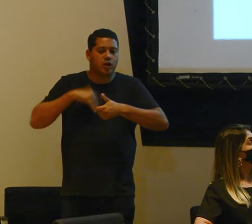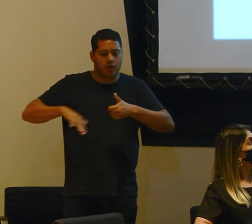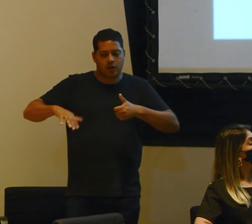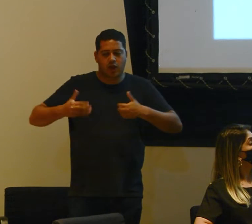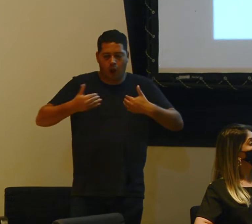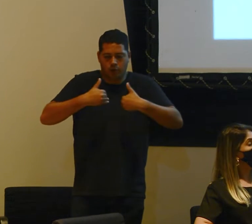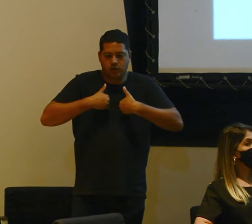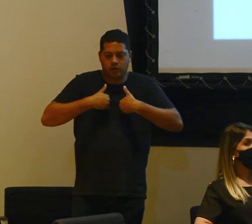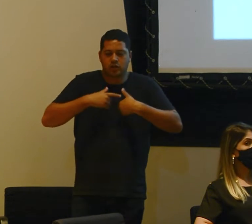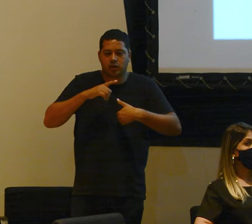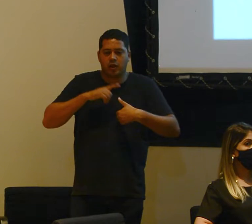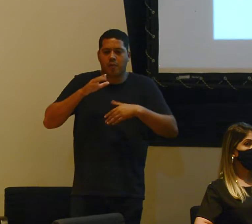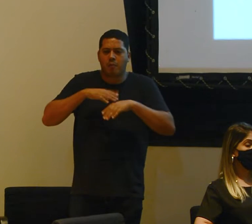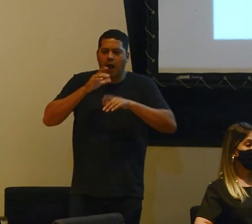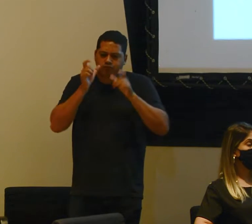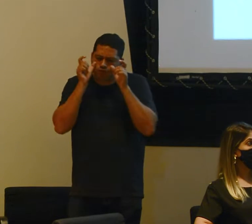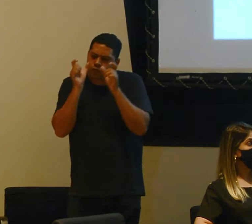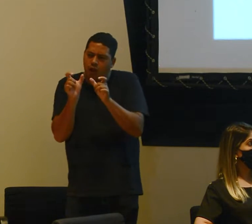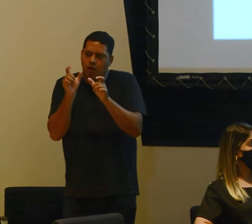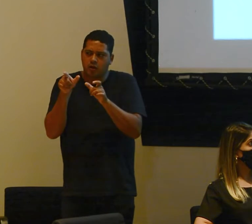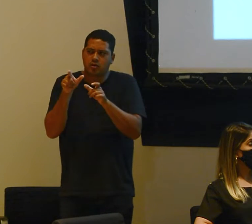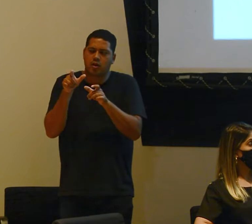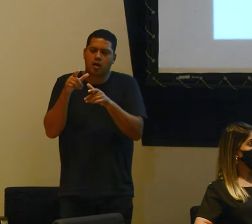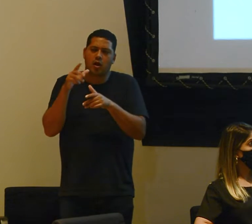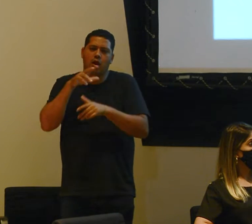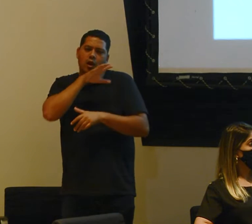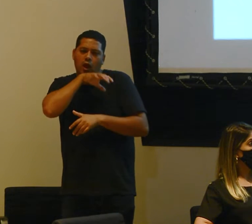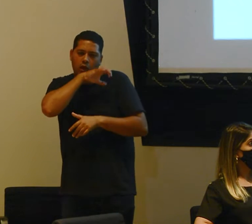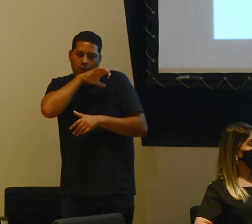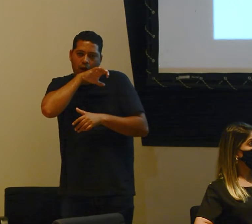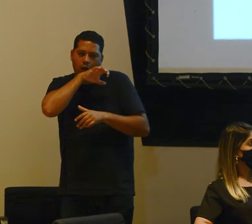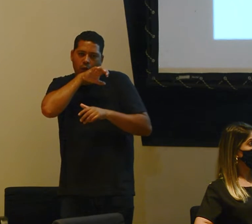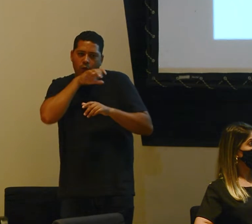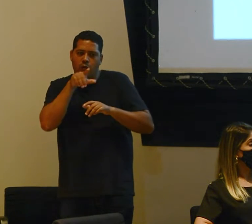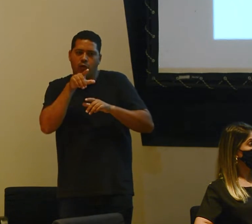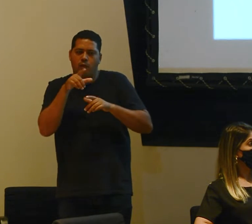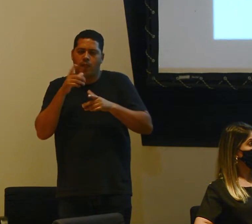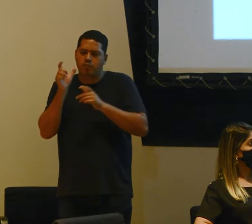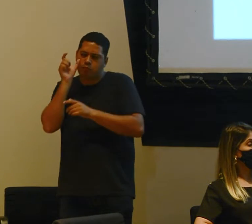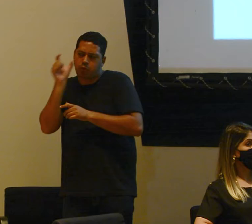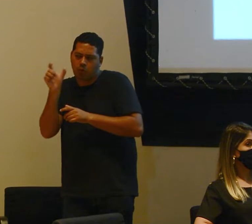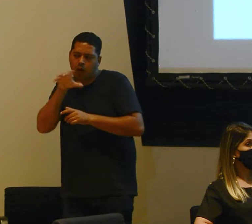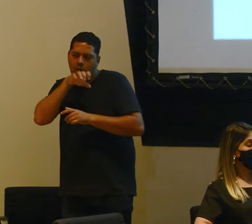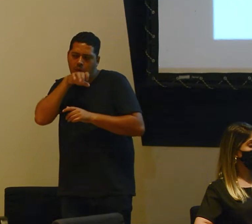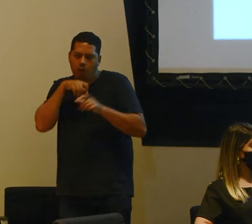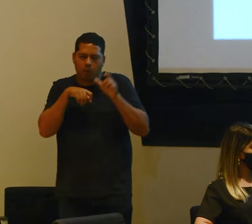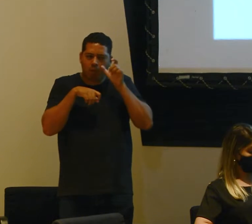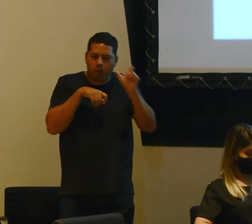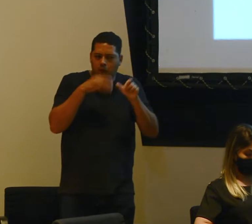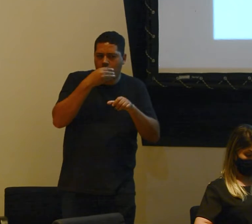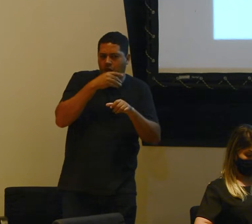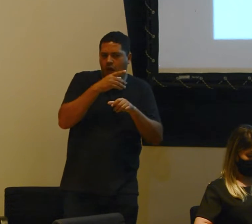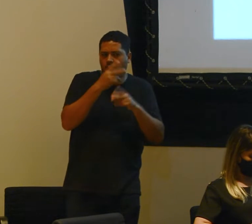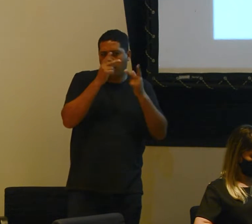interesse por afeição a animais do que a seres humanos, por incrível que pareça. A gente não entende isso ainda muito